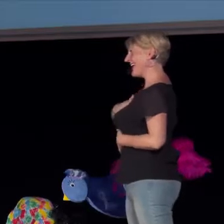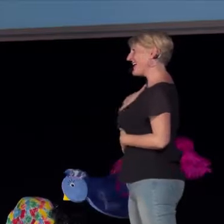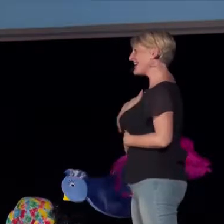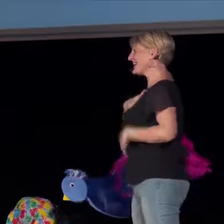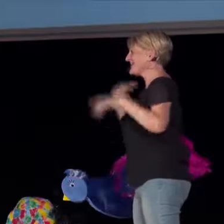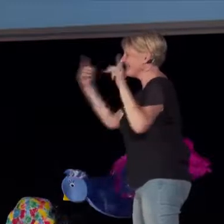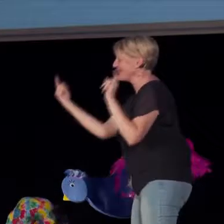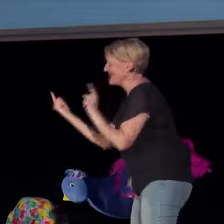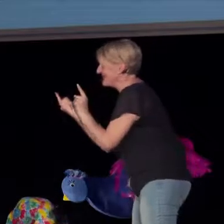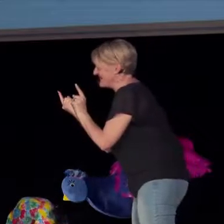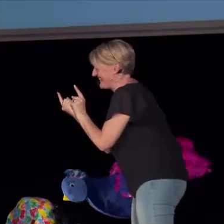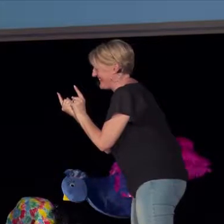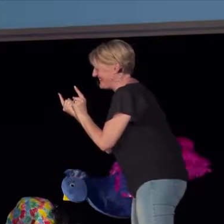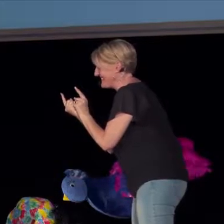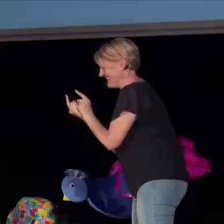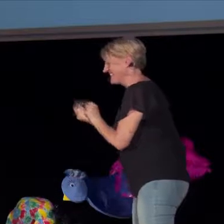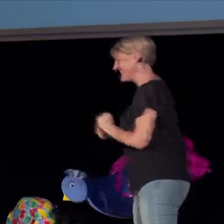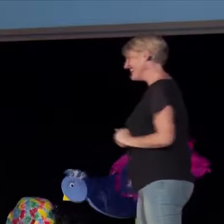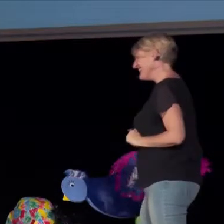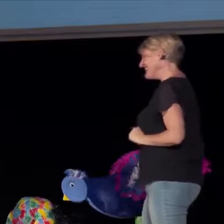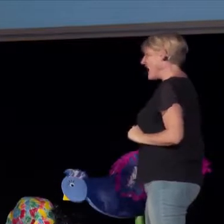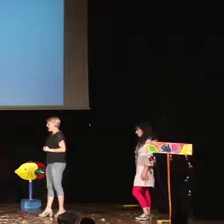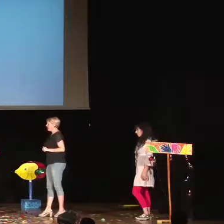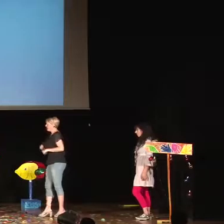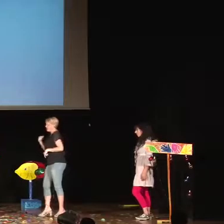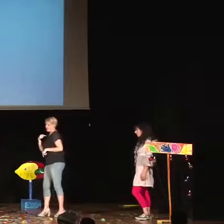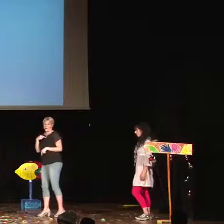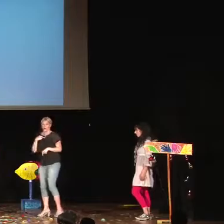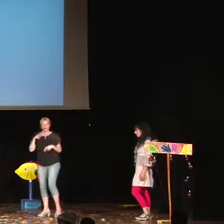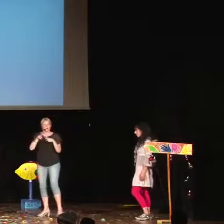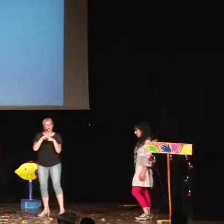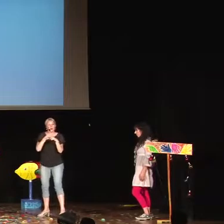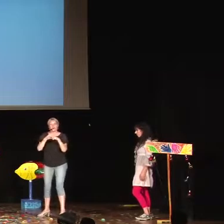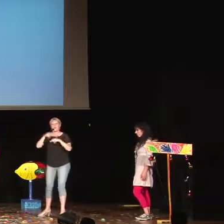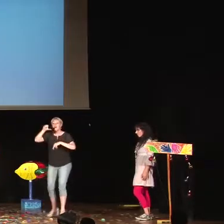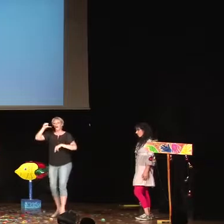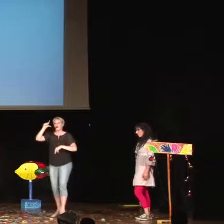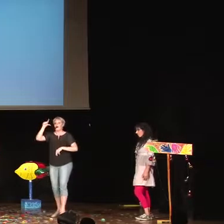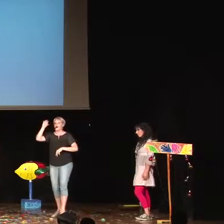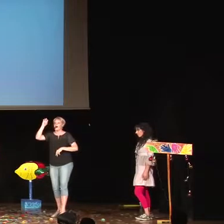très contente de te rencontrer. Alors, moi, je m'appelle